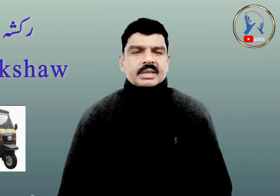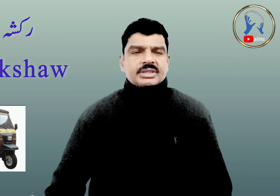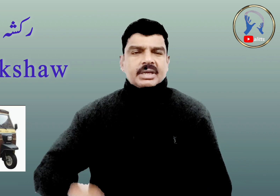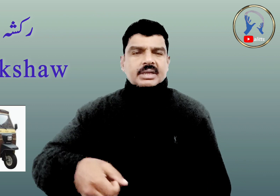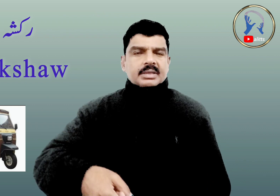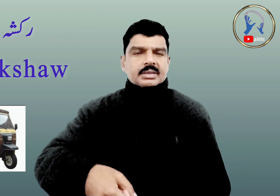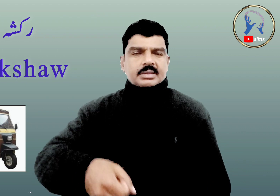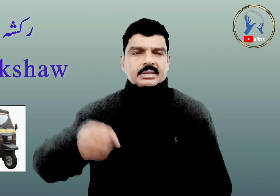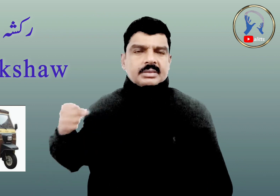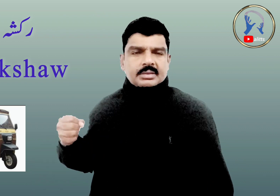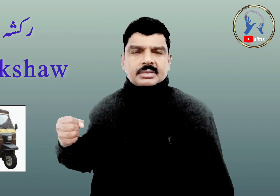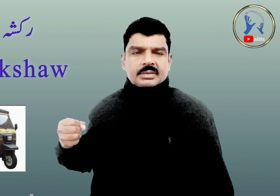रक्षा,